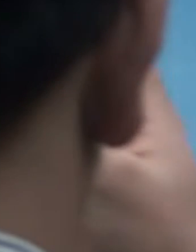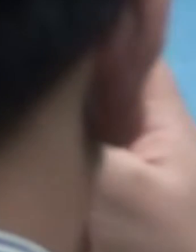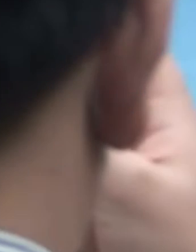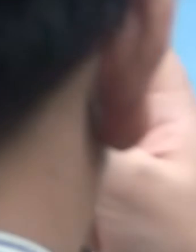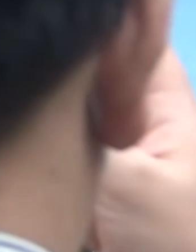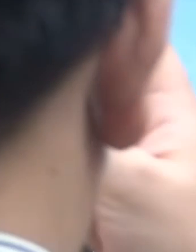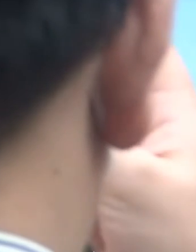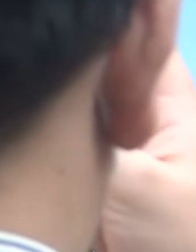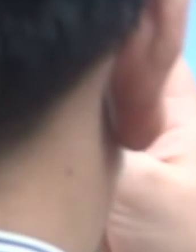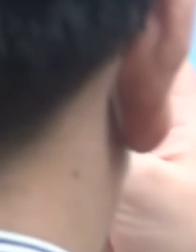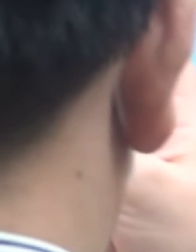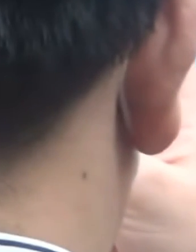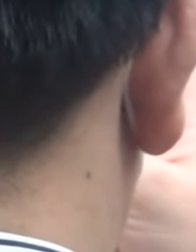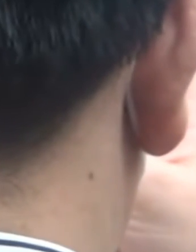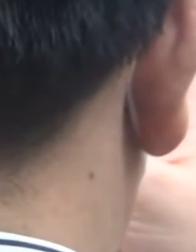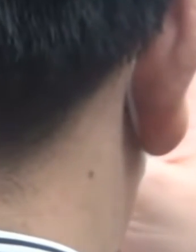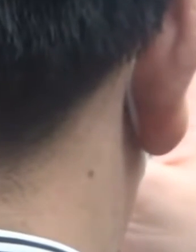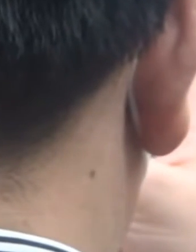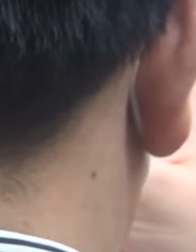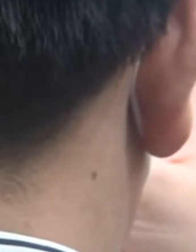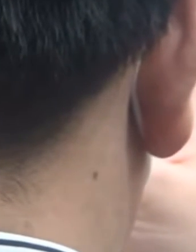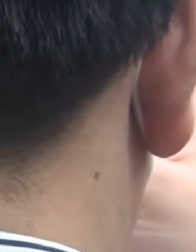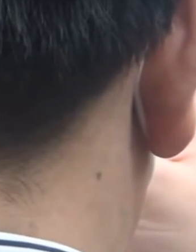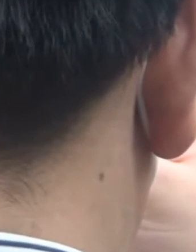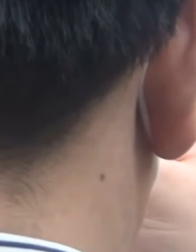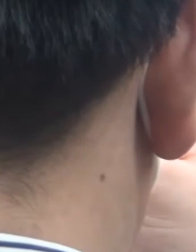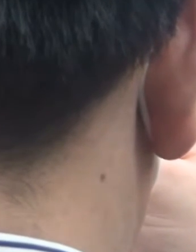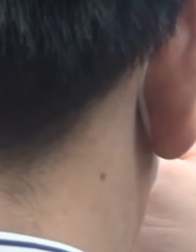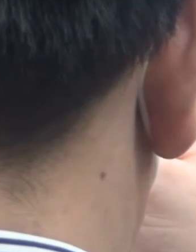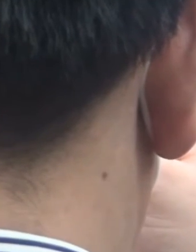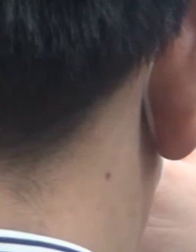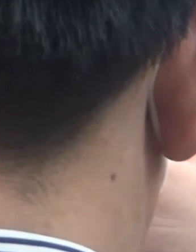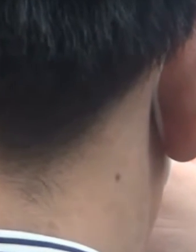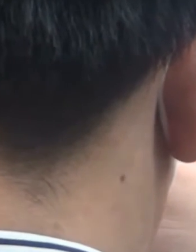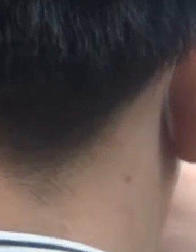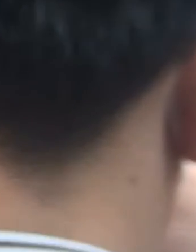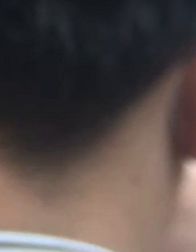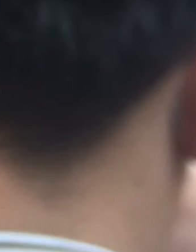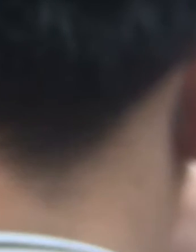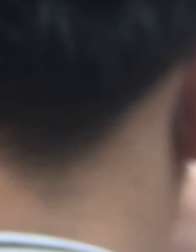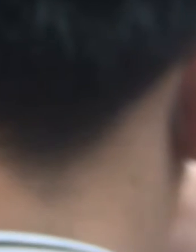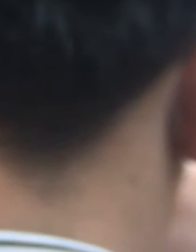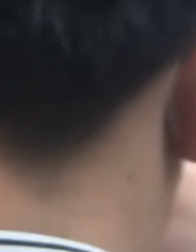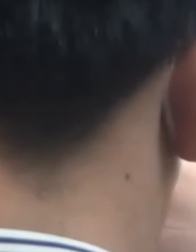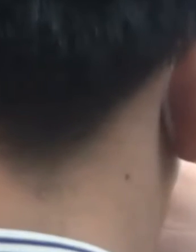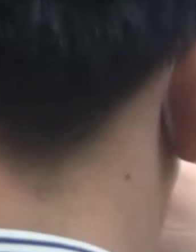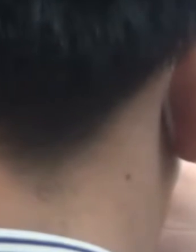헌법 정신에도 어긋나는 일이었죠. 누가 이런 권한을